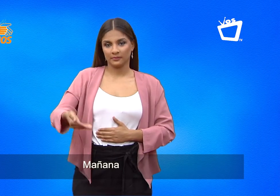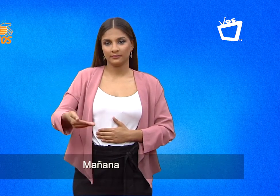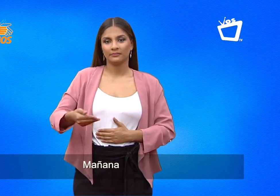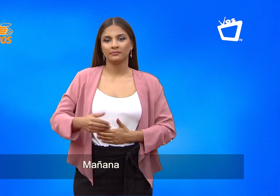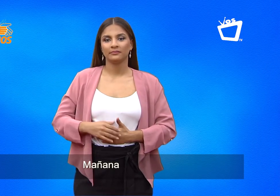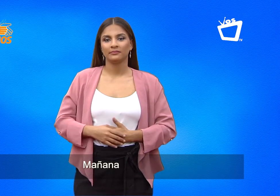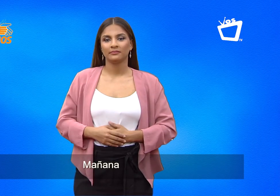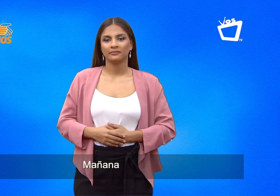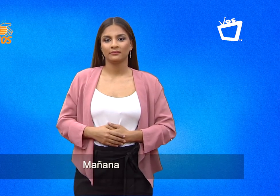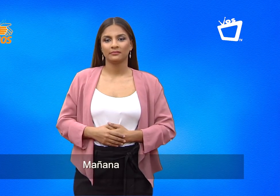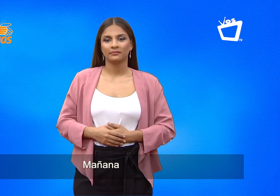Mañana.